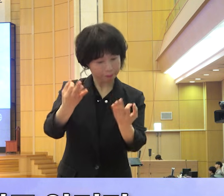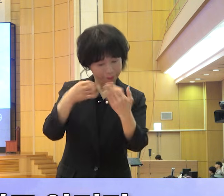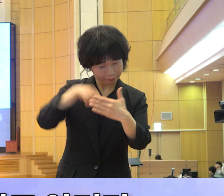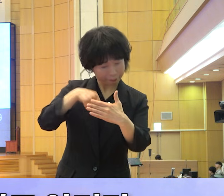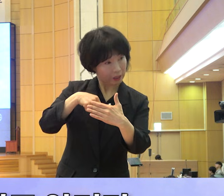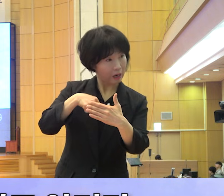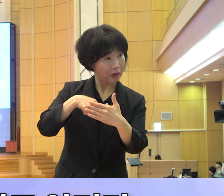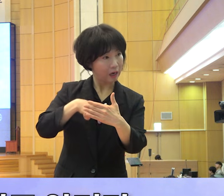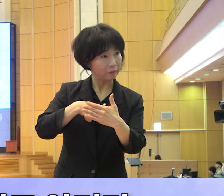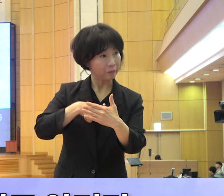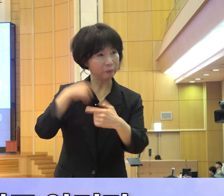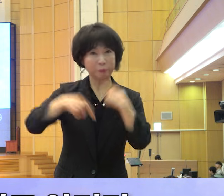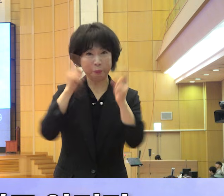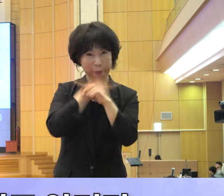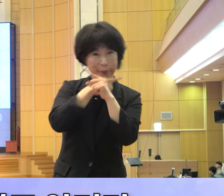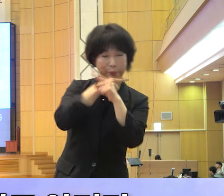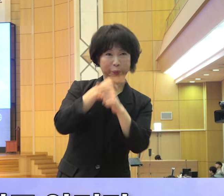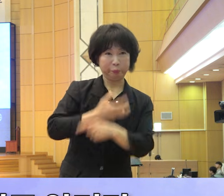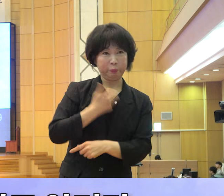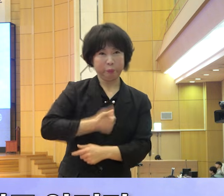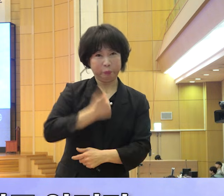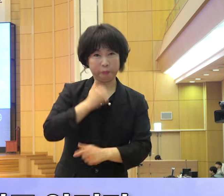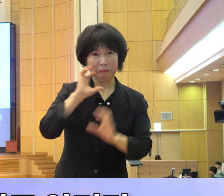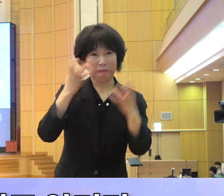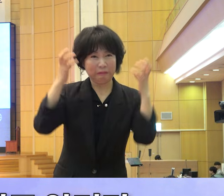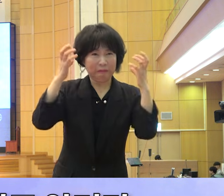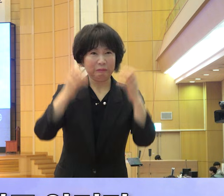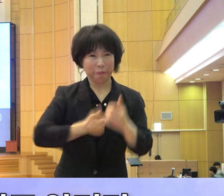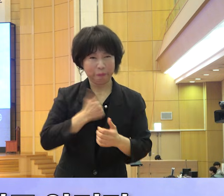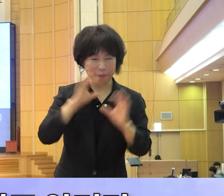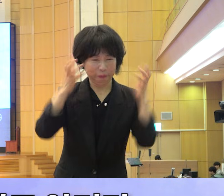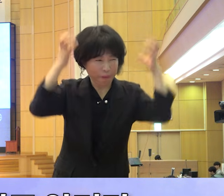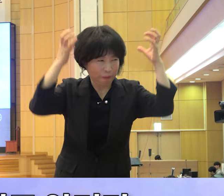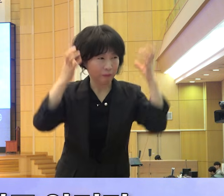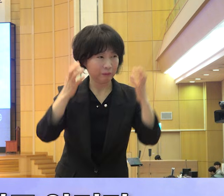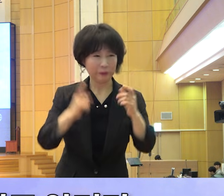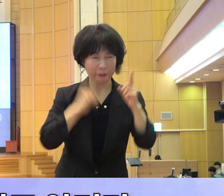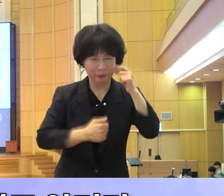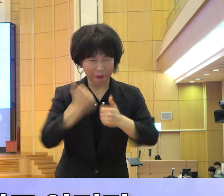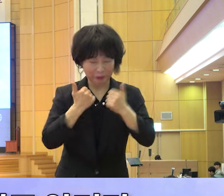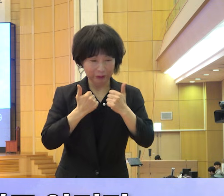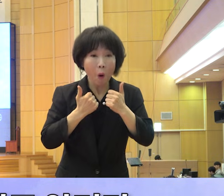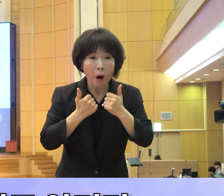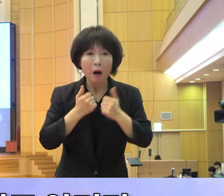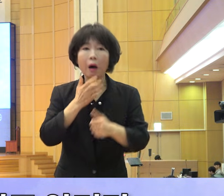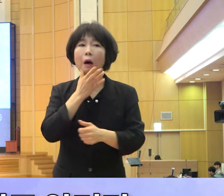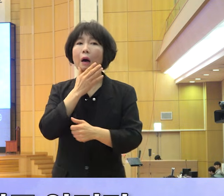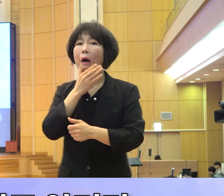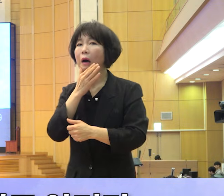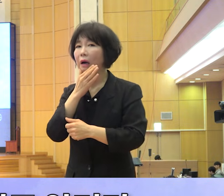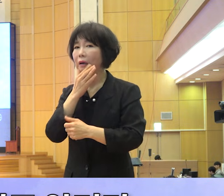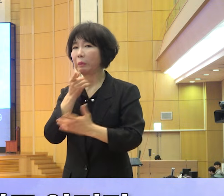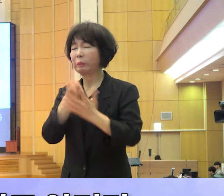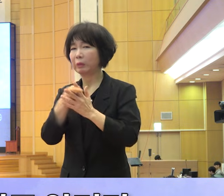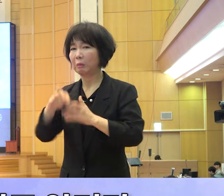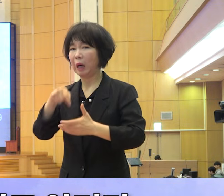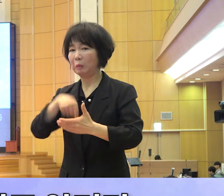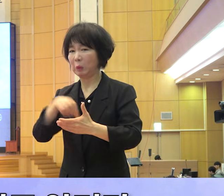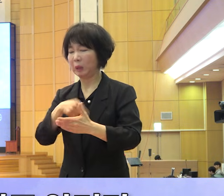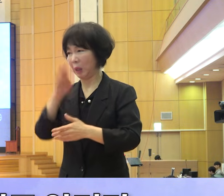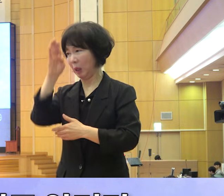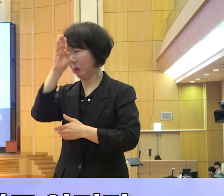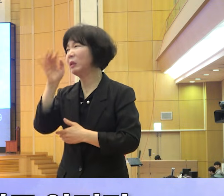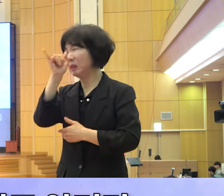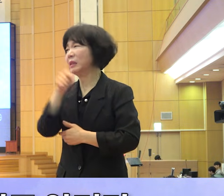그런 것들이 막 나오는 것은 마음과 머리가 병들었다는 것을 알려주는 거예요. 몸이